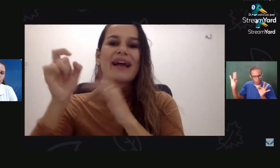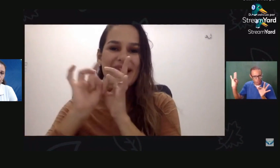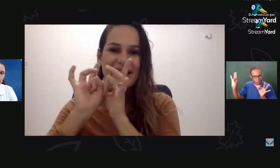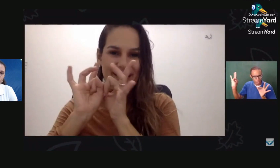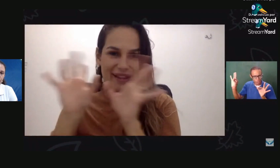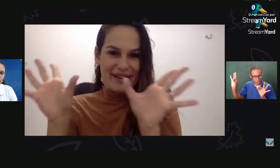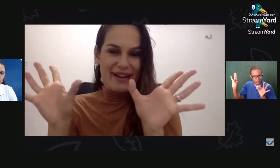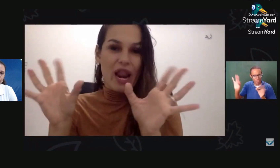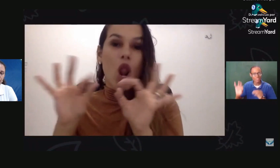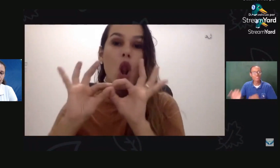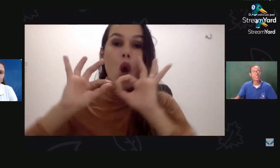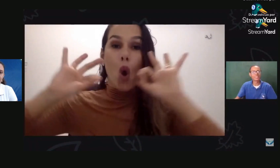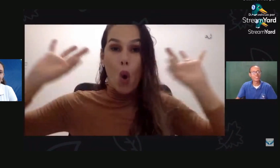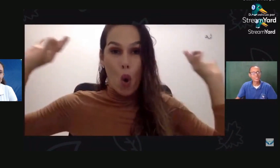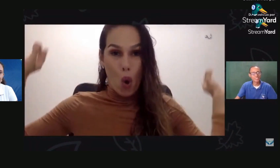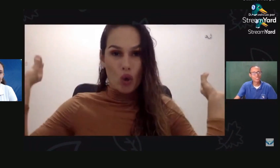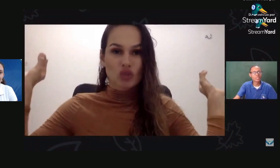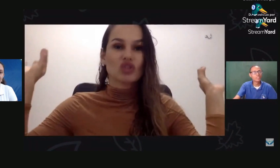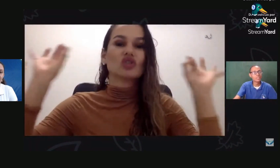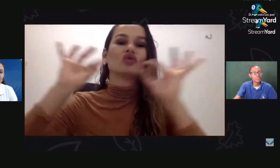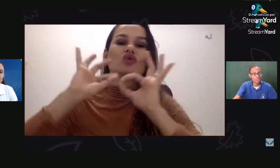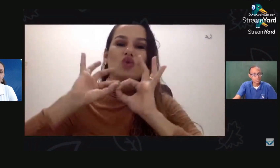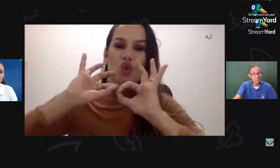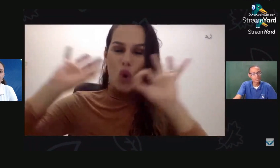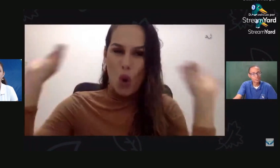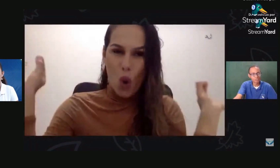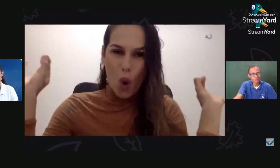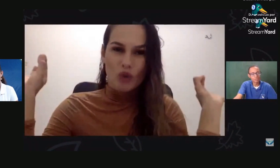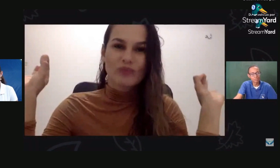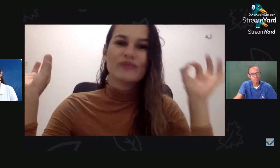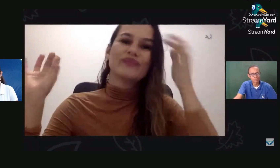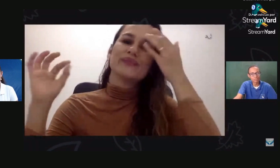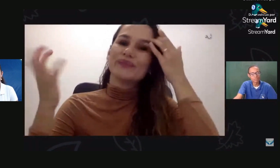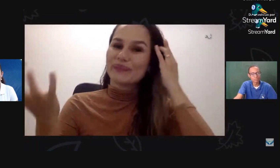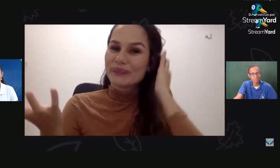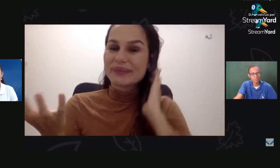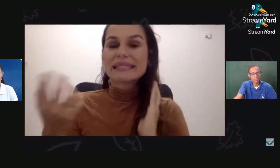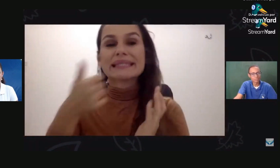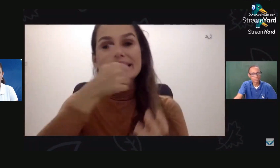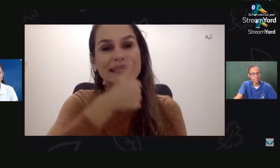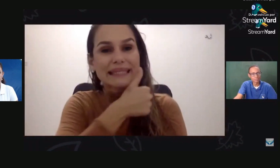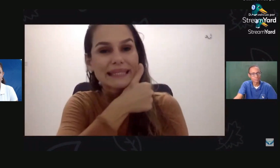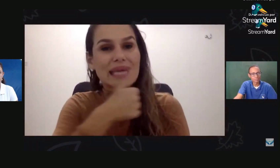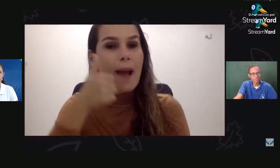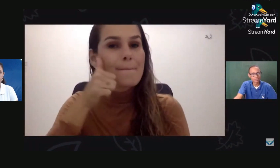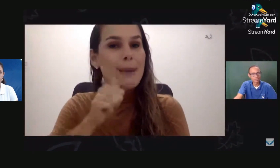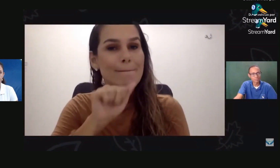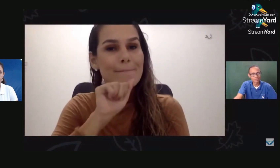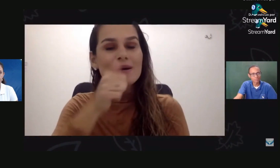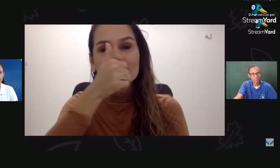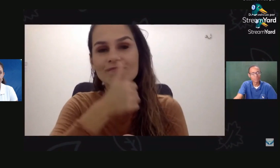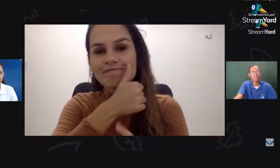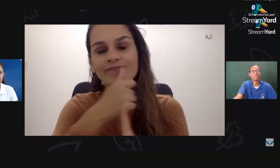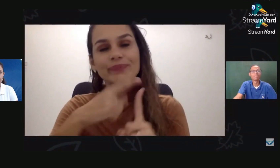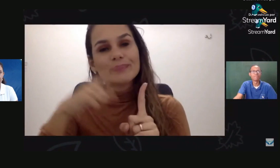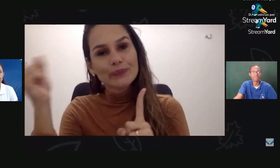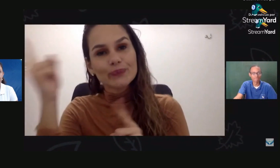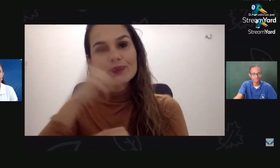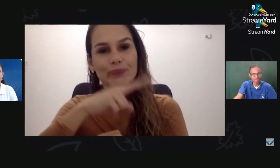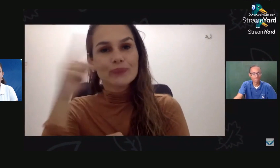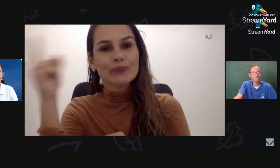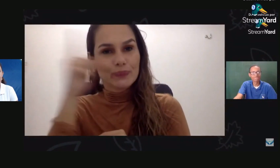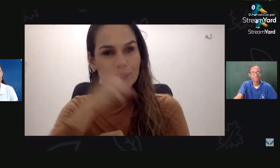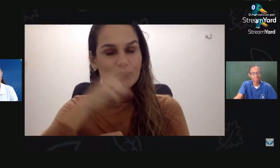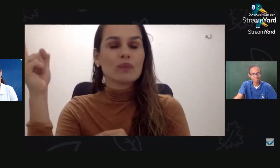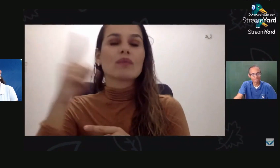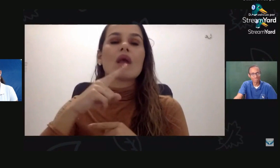lá, conversou para que eu pudesse então ingressar. Essa escola era mais longe, então, da minha casa, da minha residência,